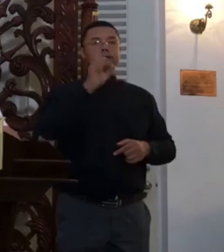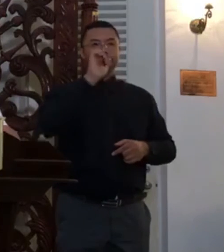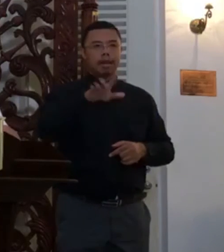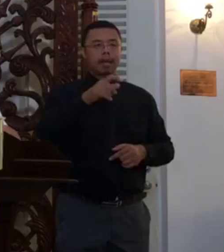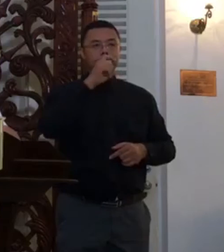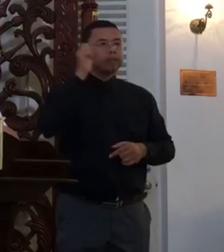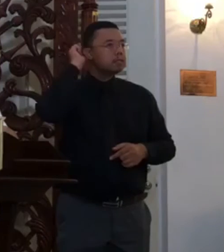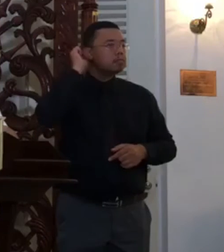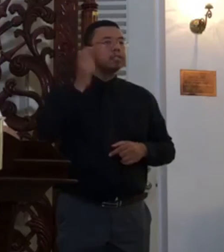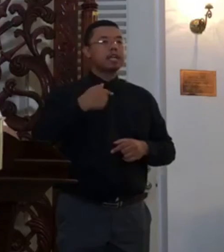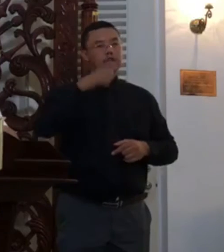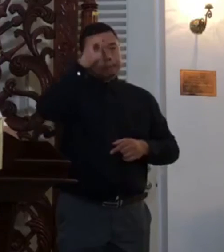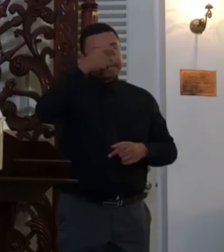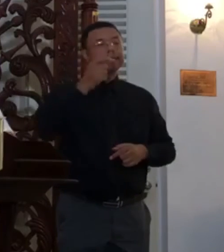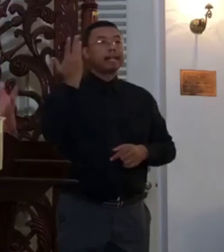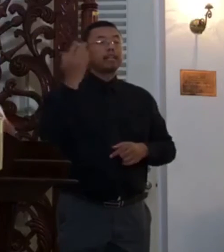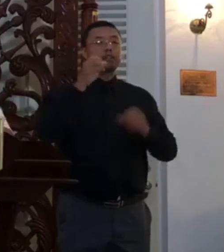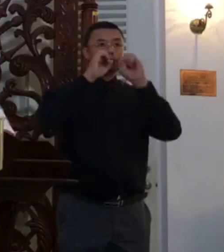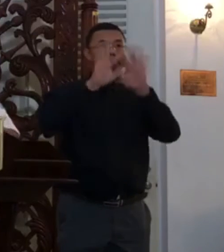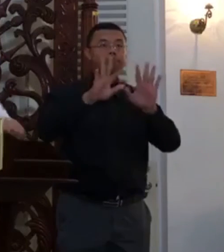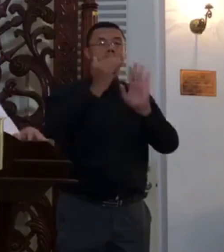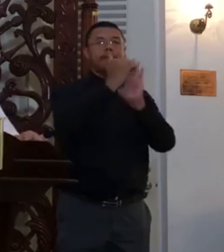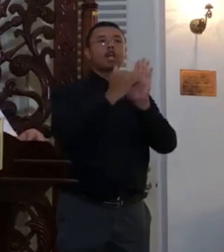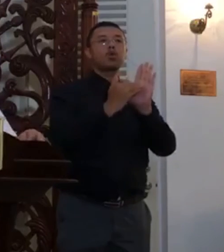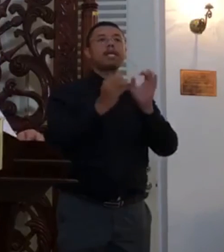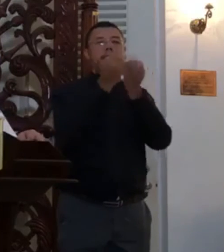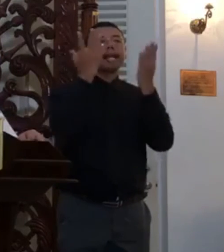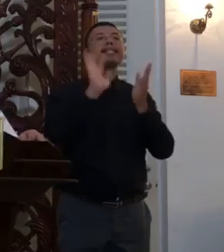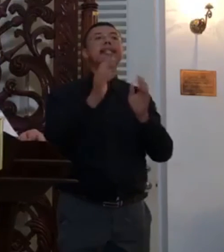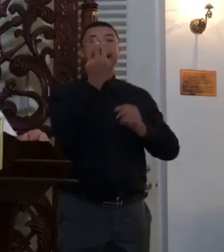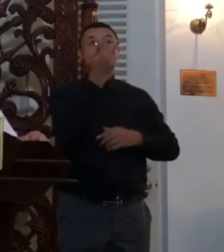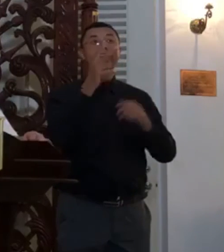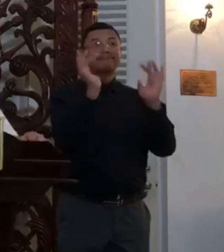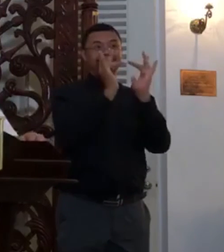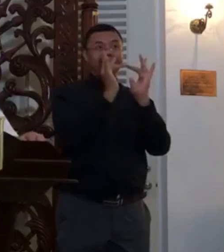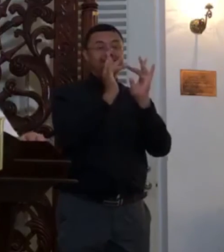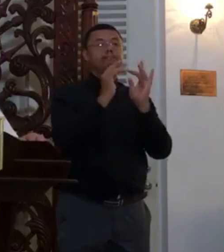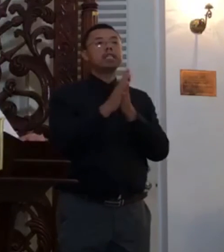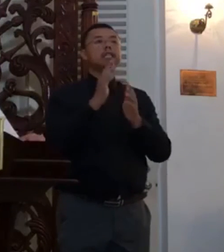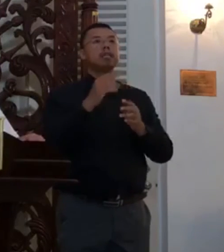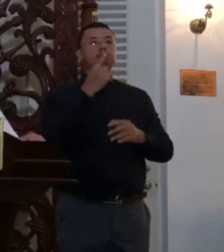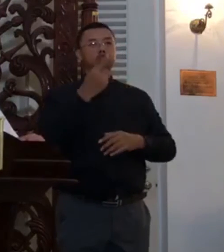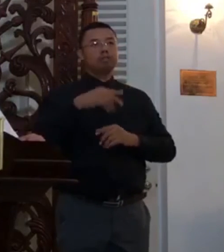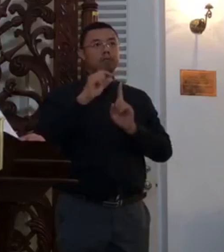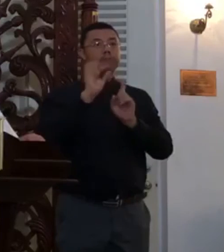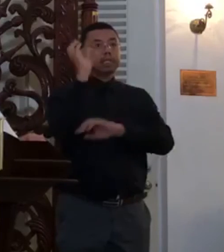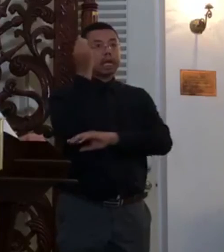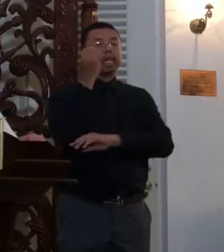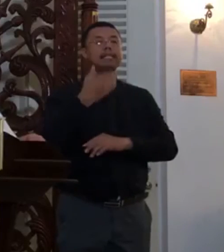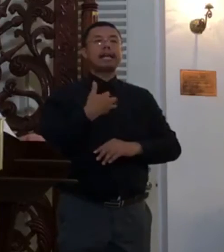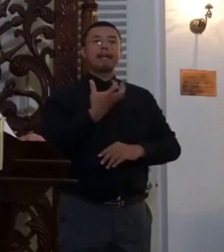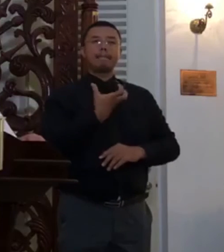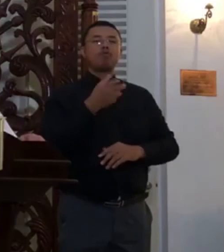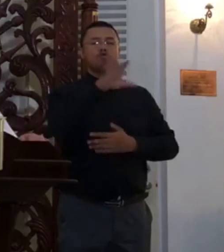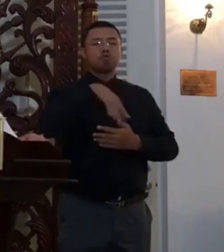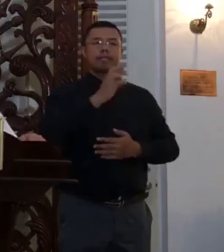saya tadi mengumumkan peraturan gubernur, detailnya nanti ada di website, tapi saya ingin kita semua jangan memandang ini